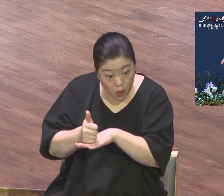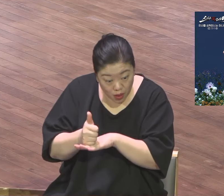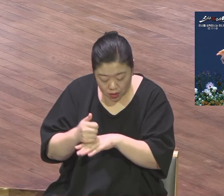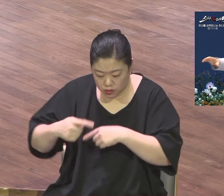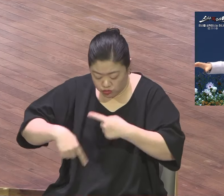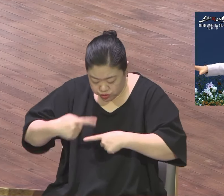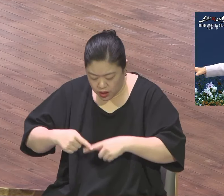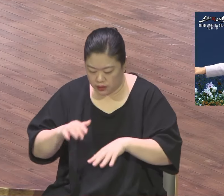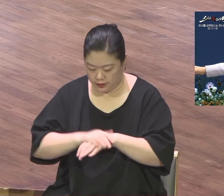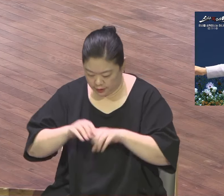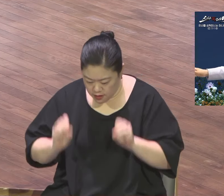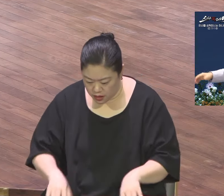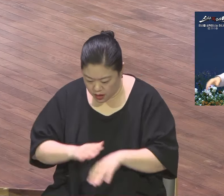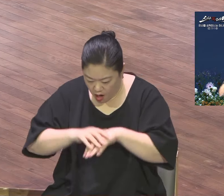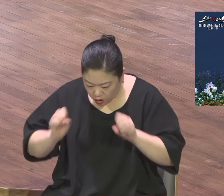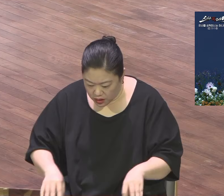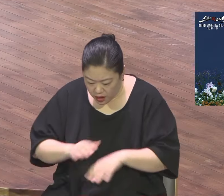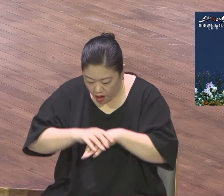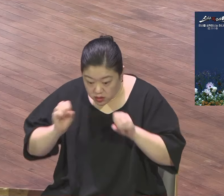후궁이 천명이요.